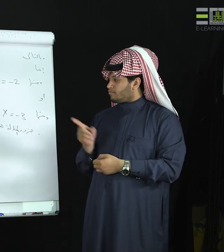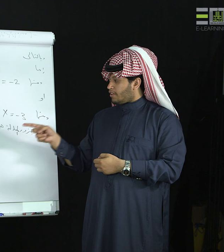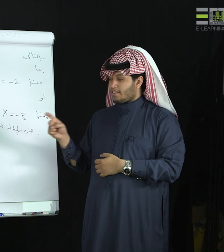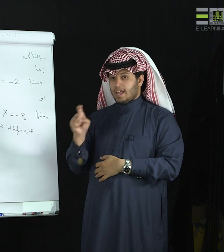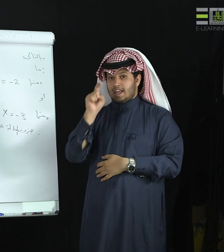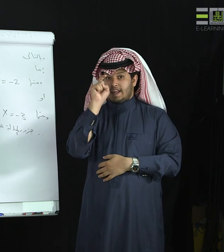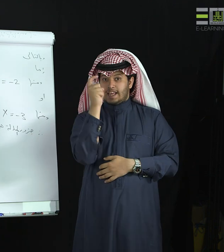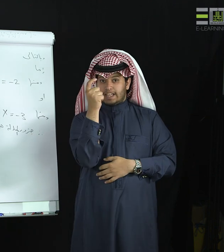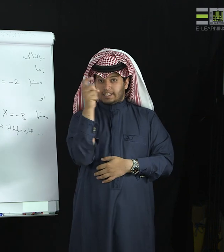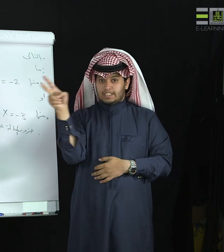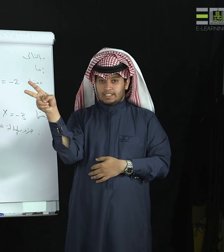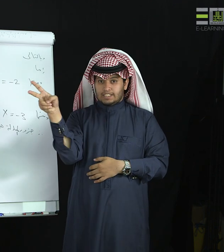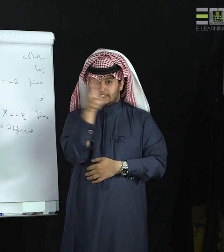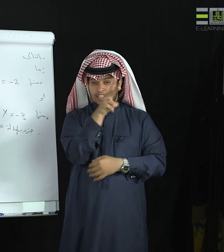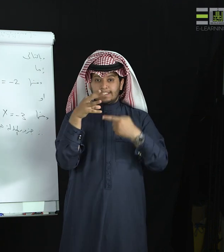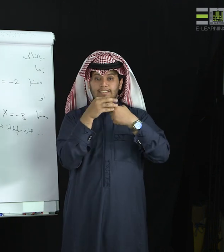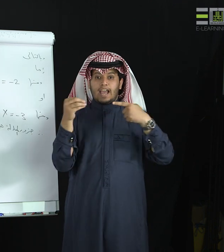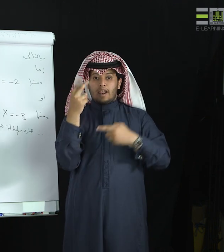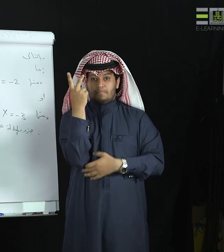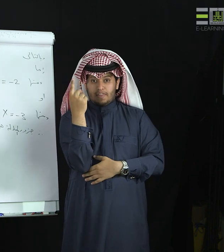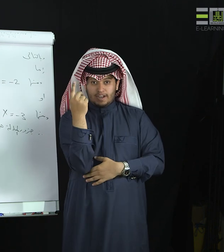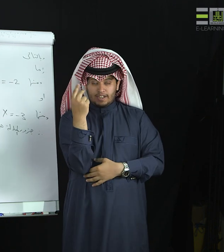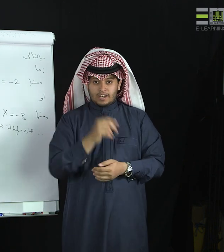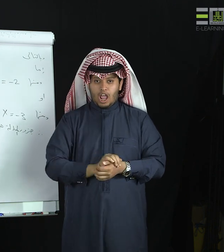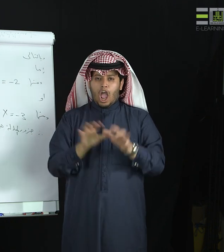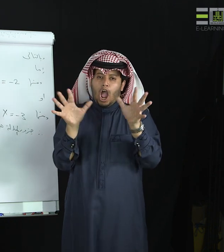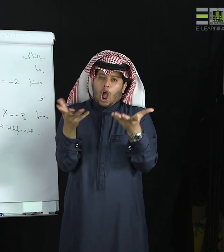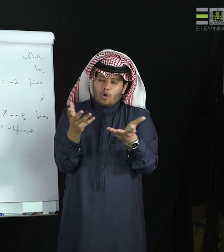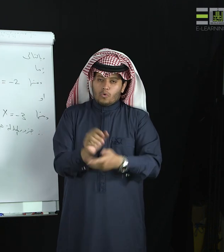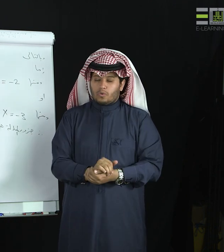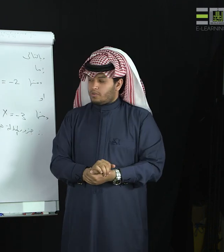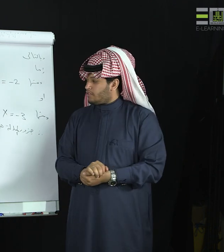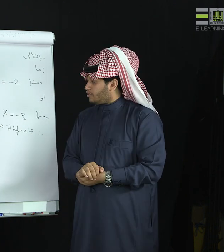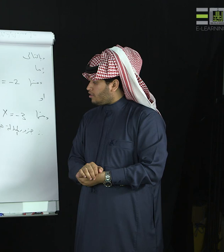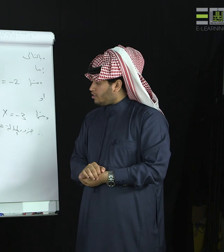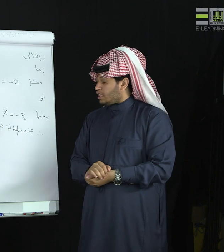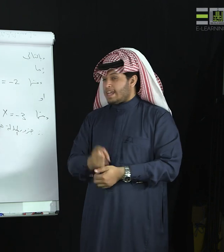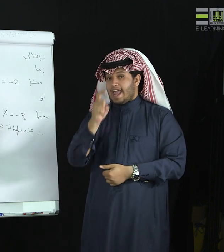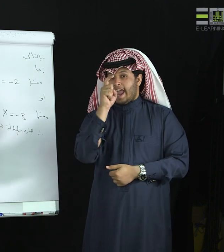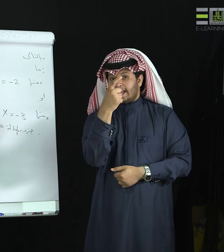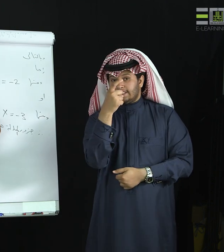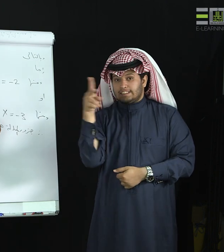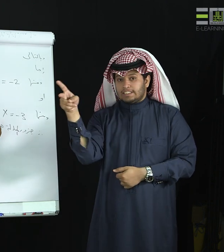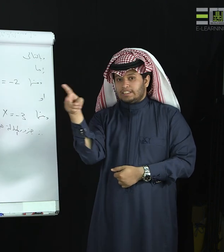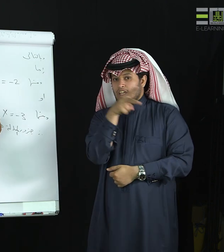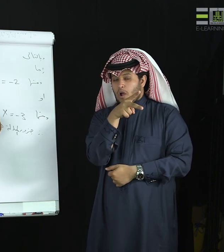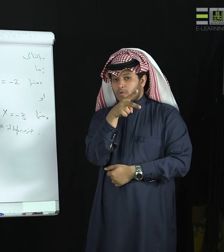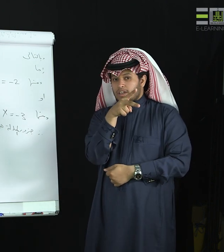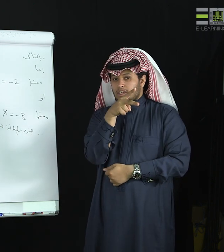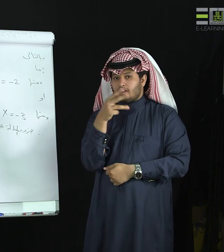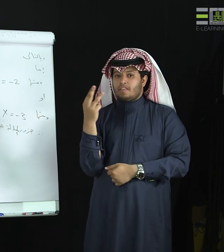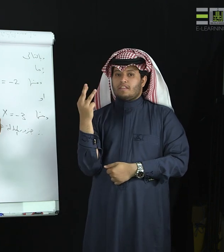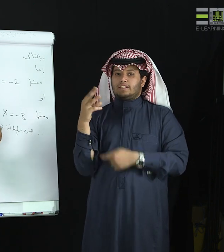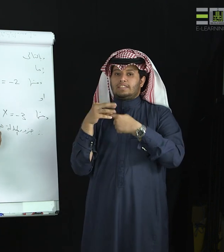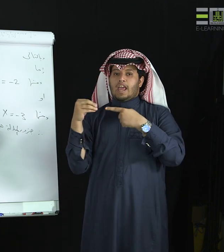إكس تساوي سالب اتنين، أو إكس بتساوي سالب تلاتة.